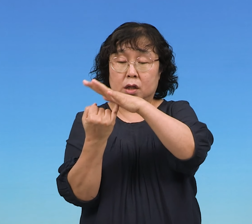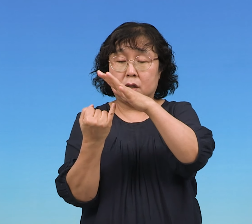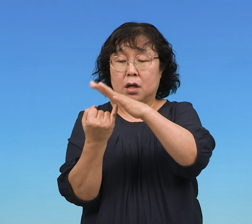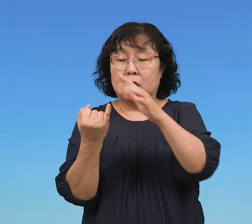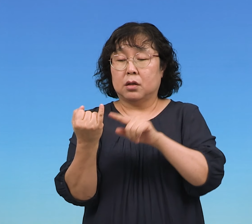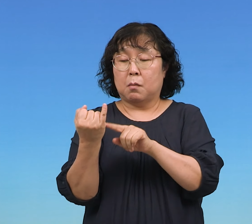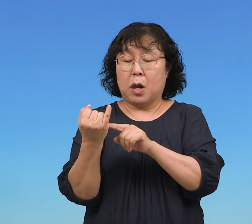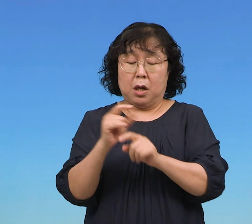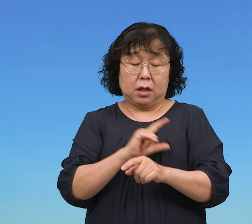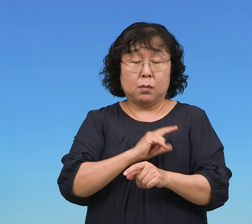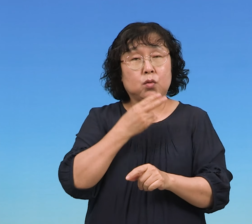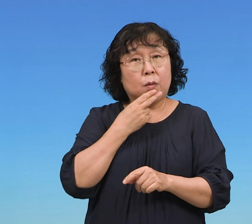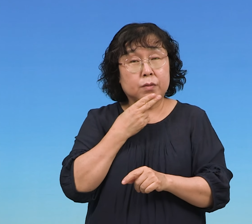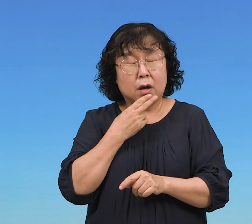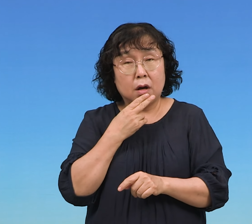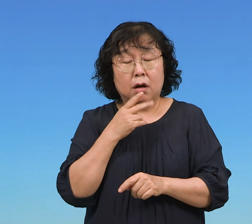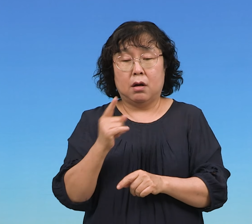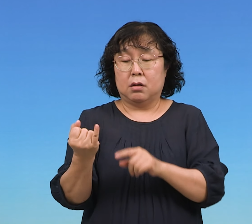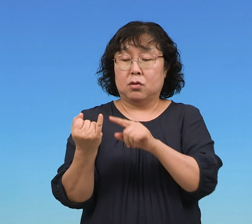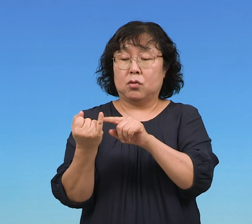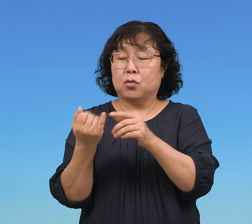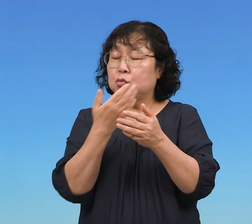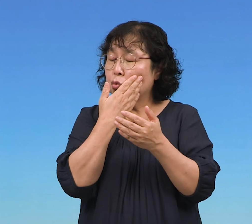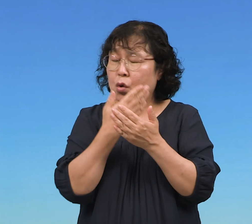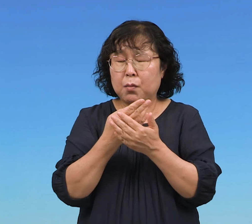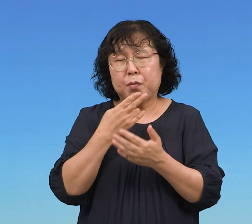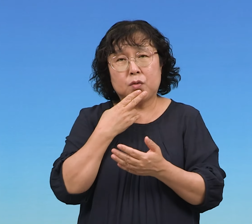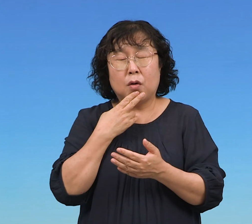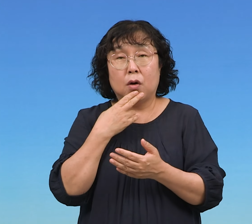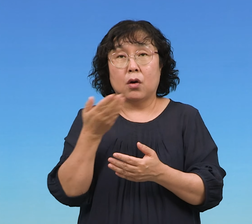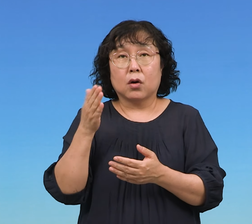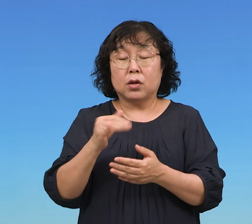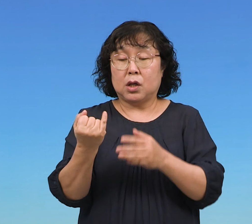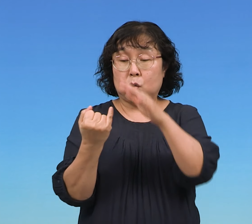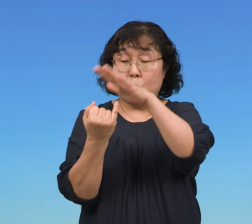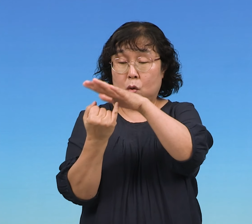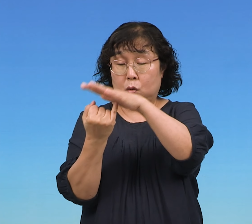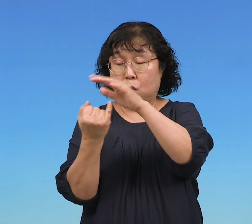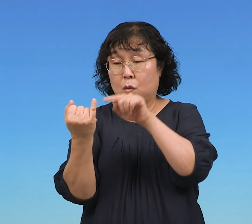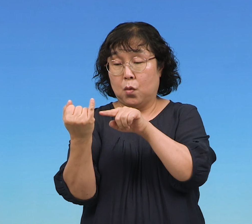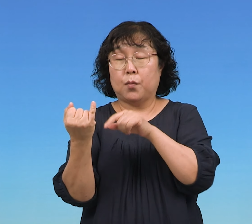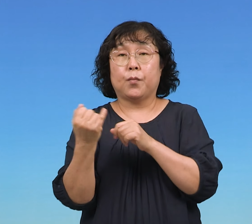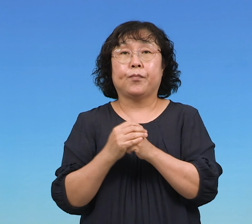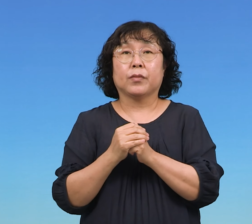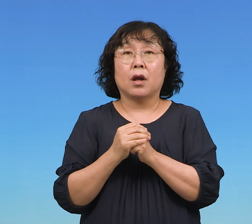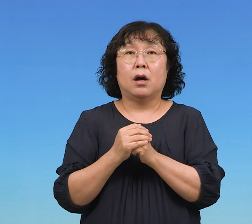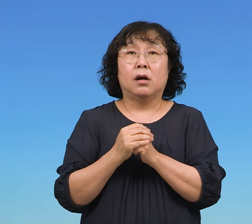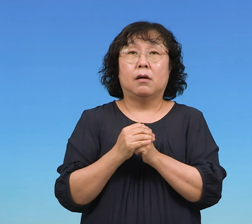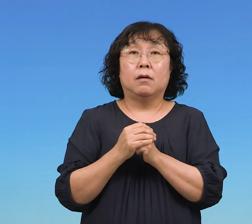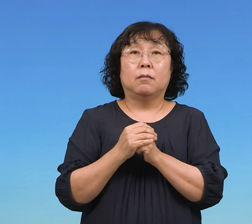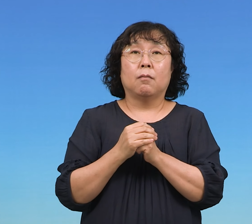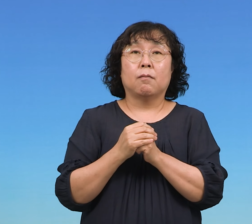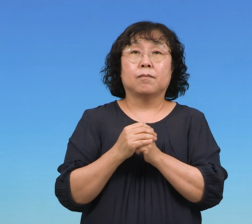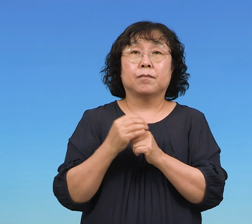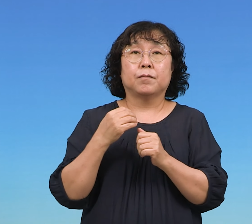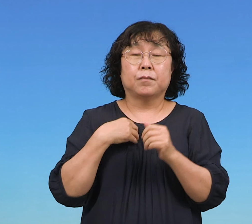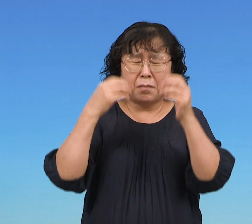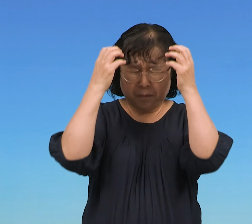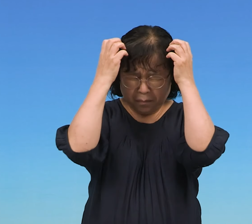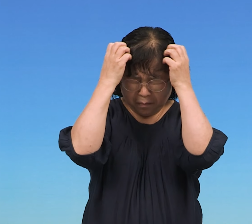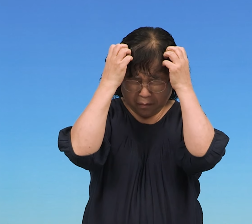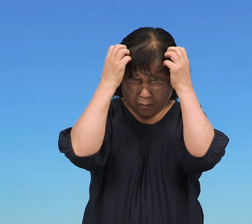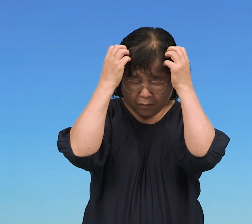어느 소녀예요. 이런 존재감 없는 소녀, 이 소녀도요, 아까 말했던 고통 총량